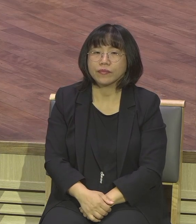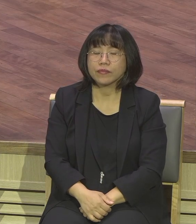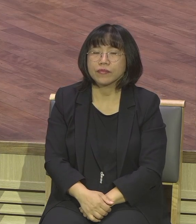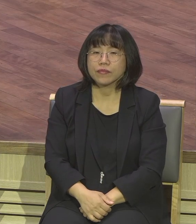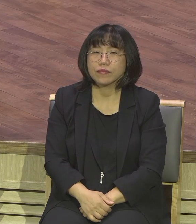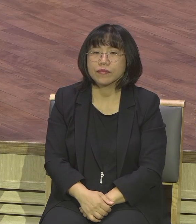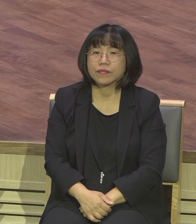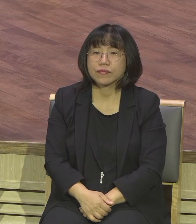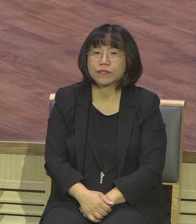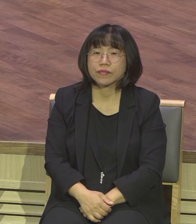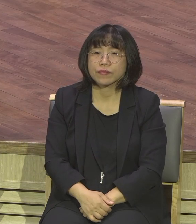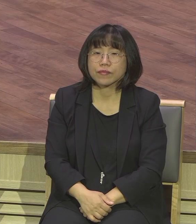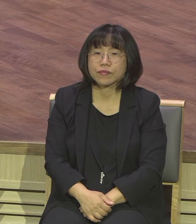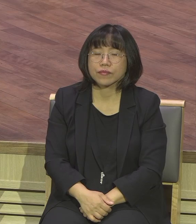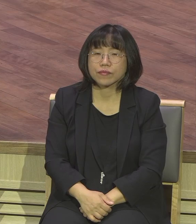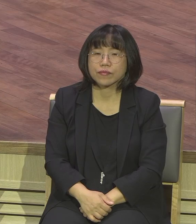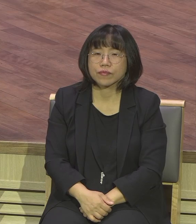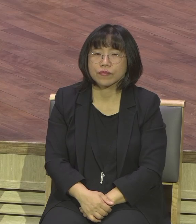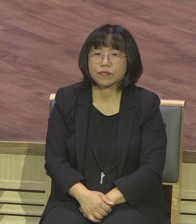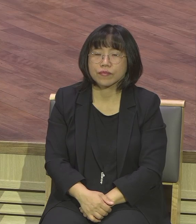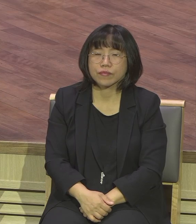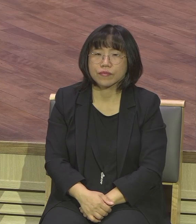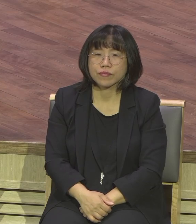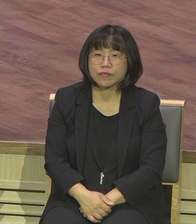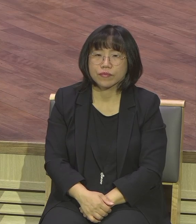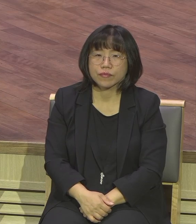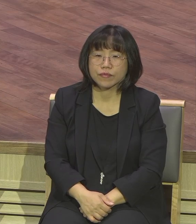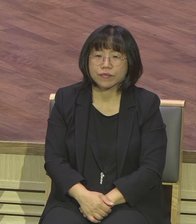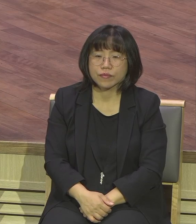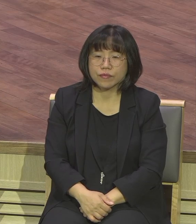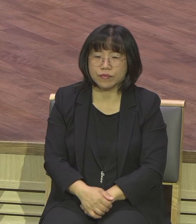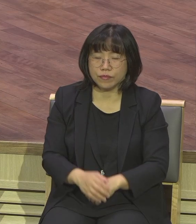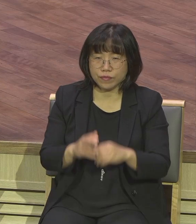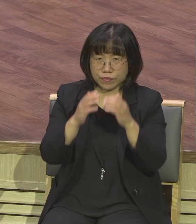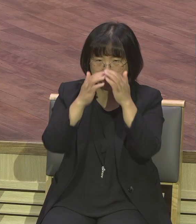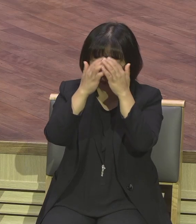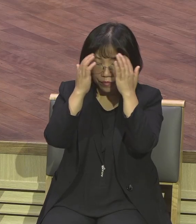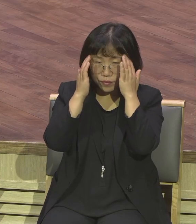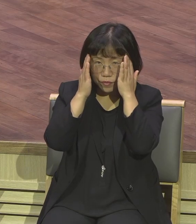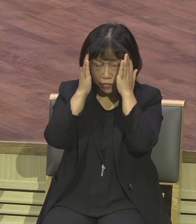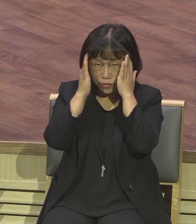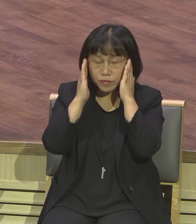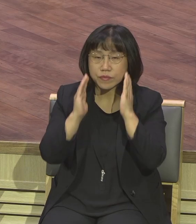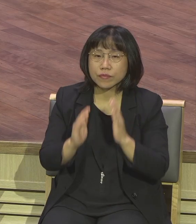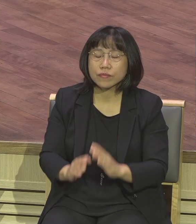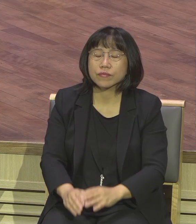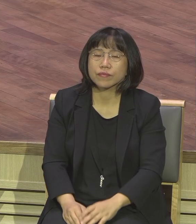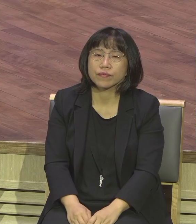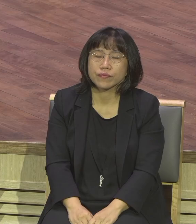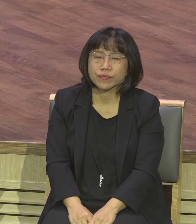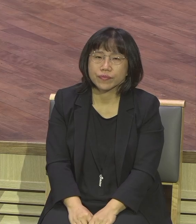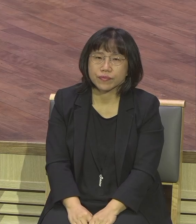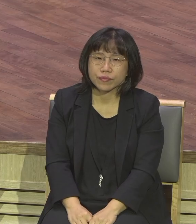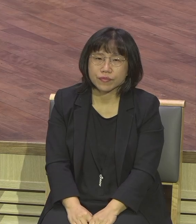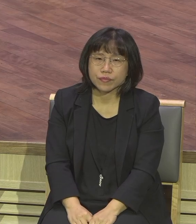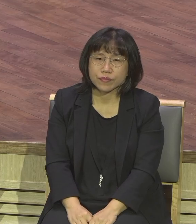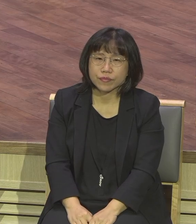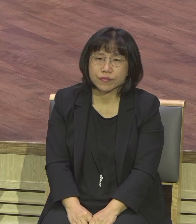그런 뜻이에요. 유일성의 응답이다라는 의미로 말한 거예요. 그래서